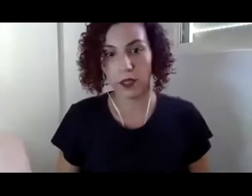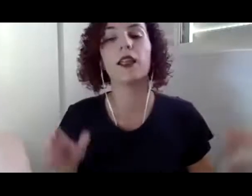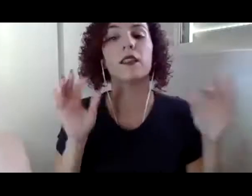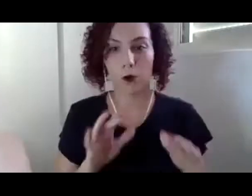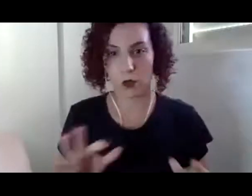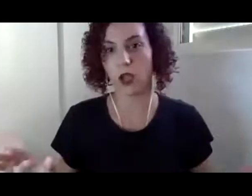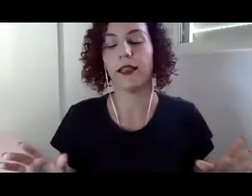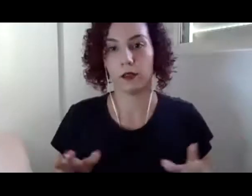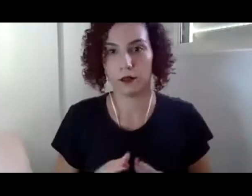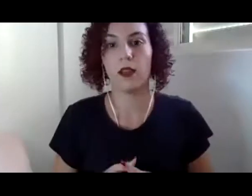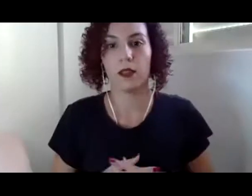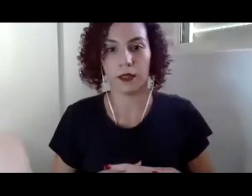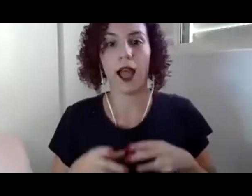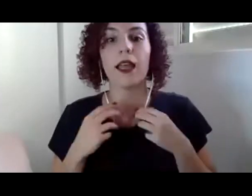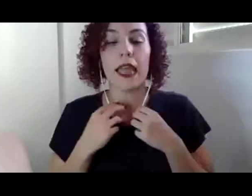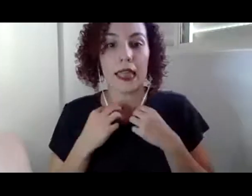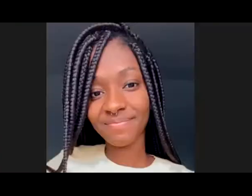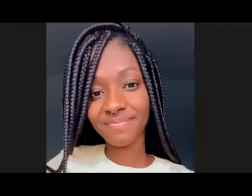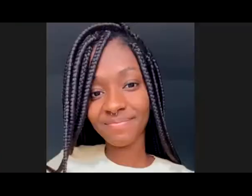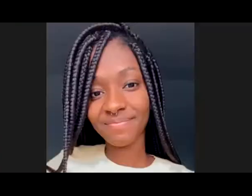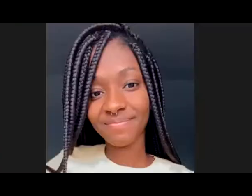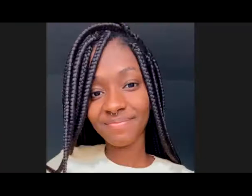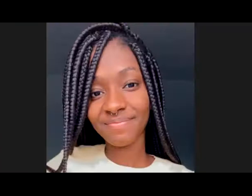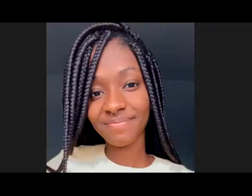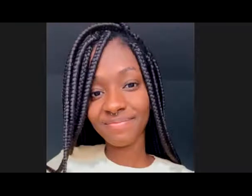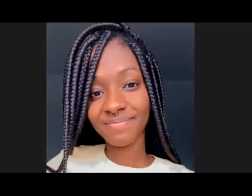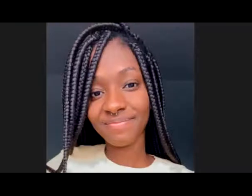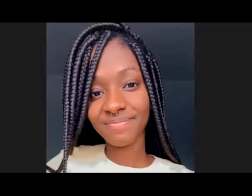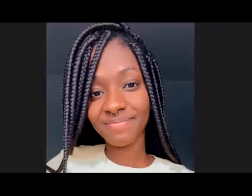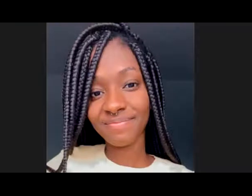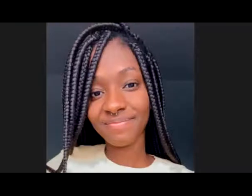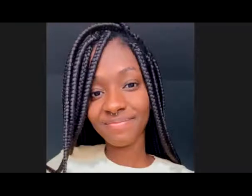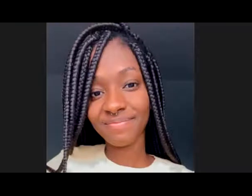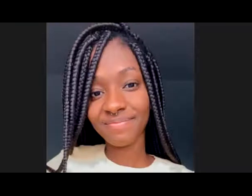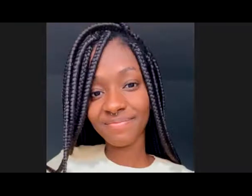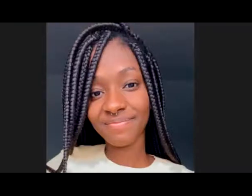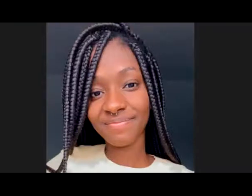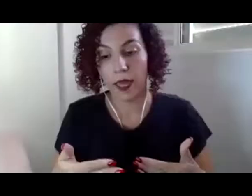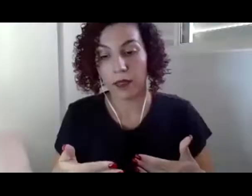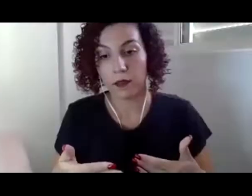sei. Então, eu soletro, tá? E aí, porque, né, assim,